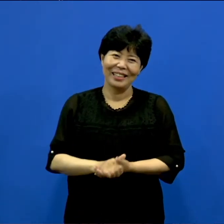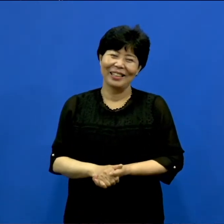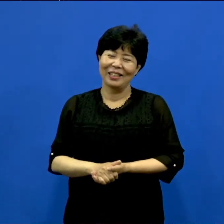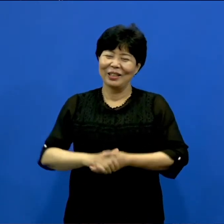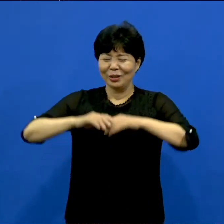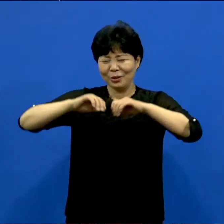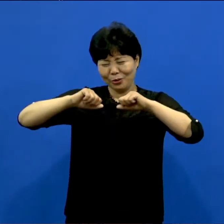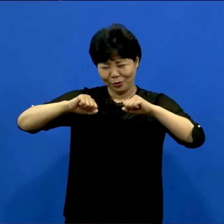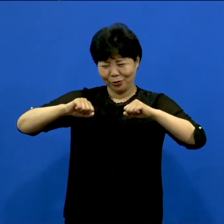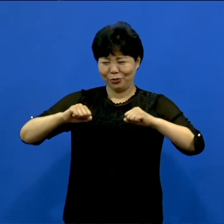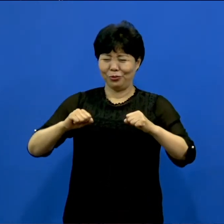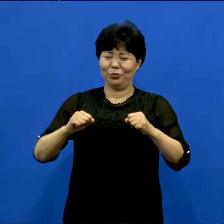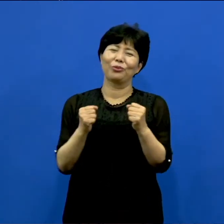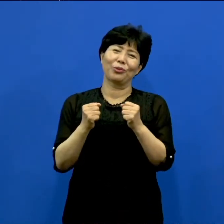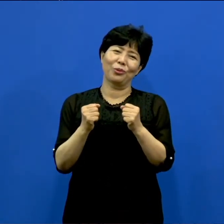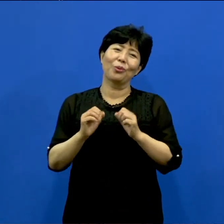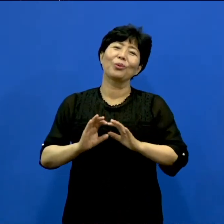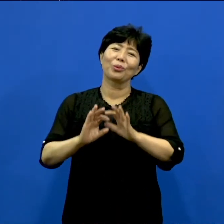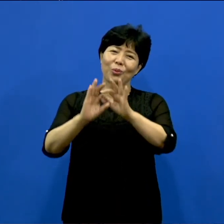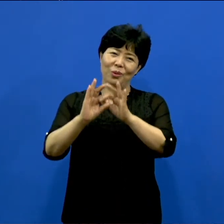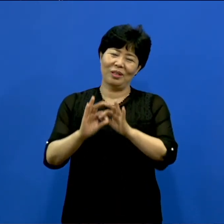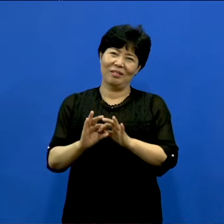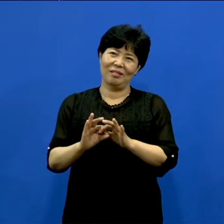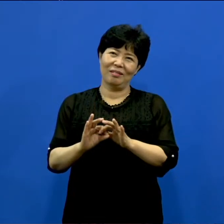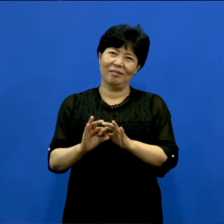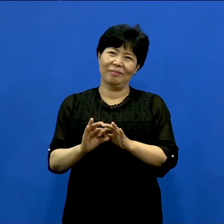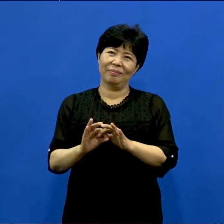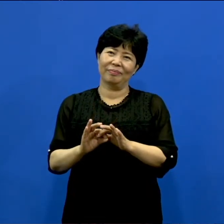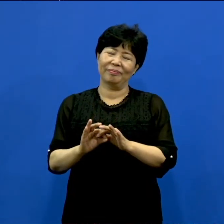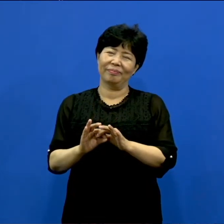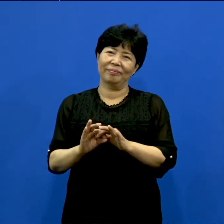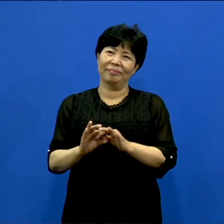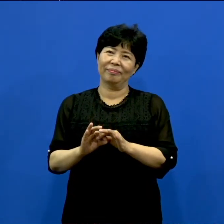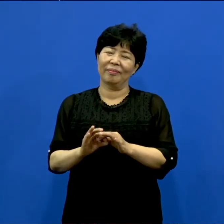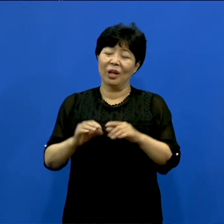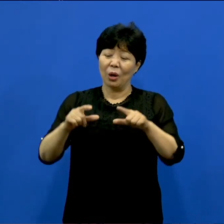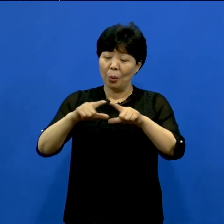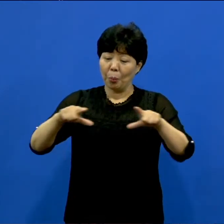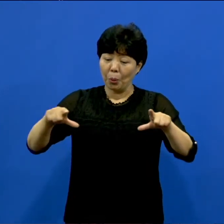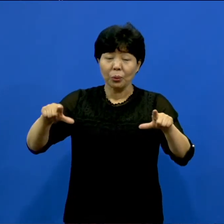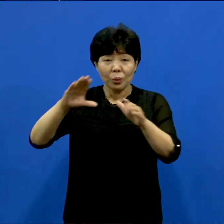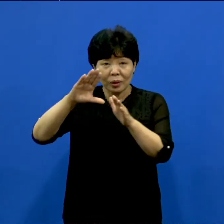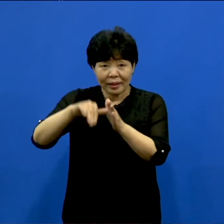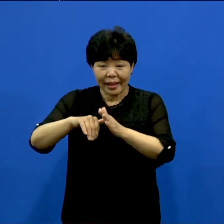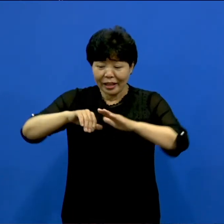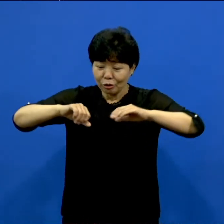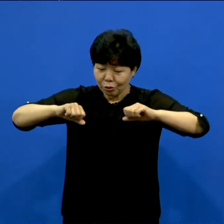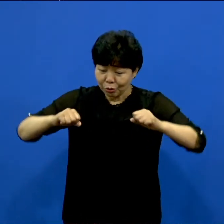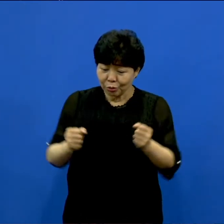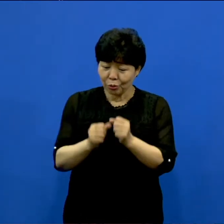순종 여부가 삶을 갈라놓는 거예요. 그러니까 평소에 순종하고 있는 사람은 말씀을 듣는 태도도 또 달라요.